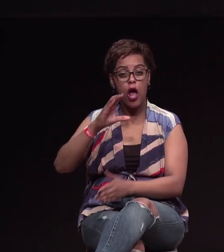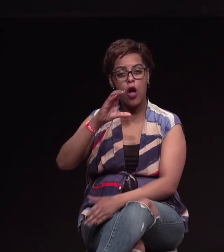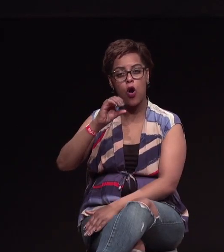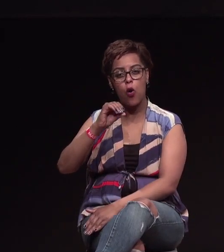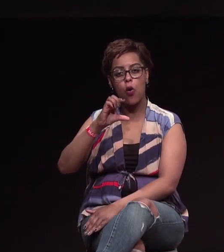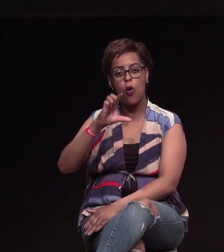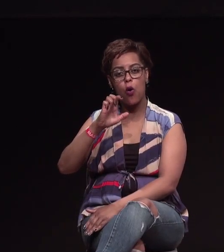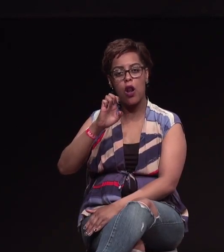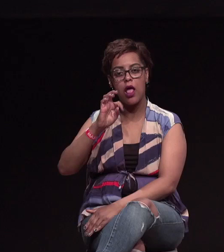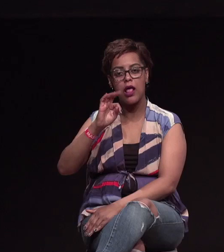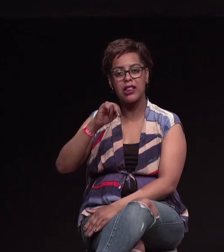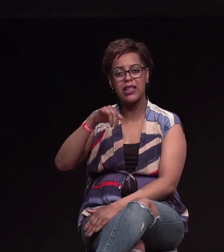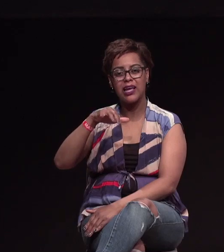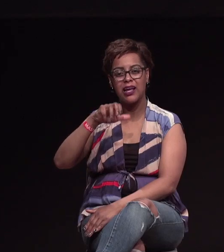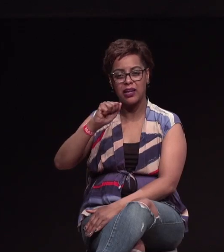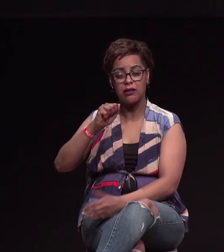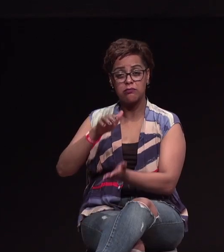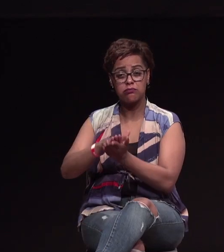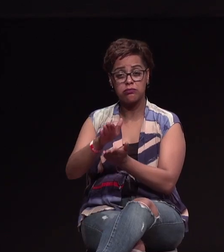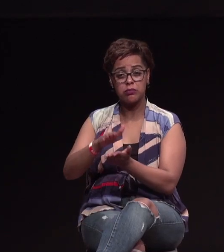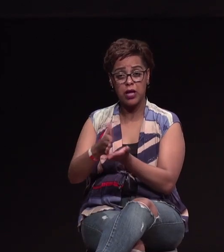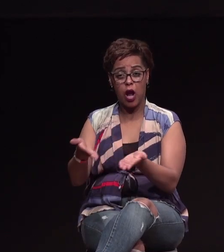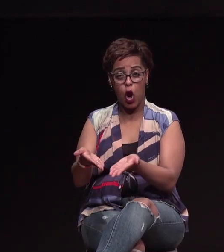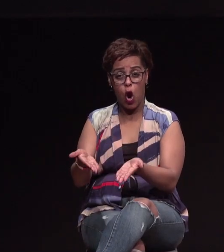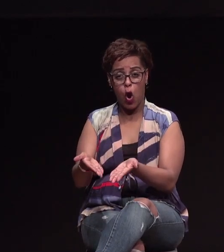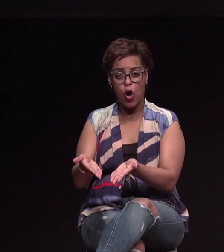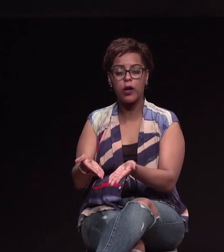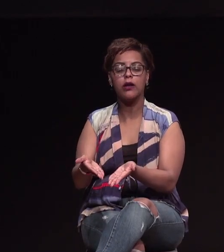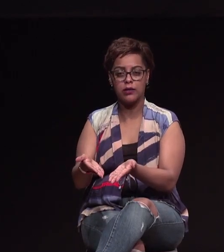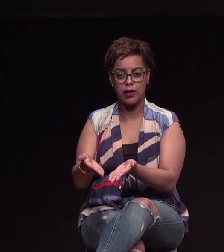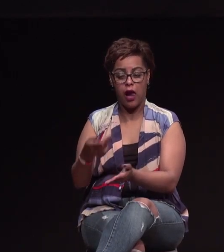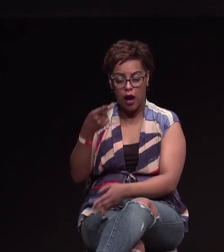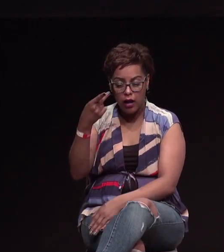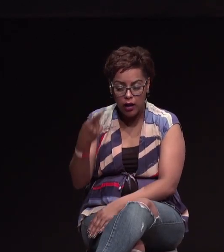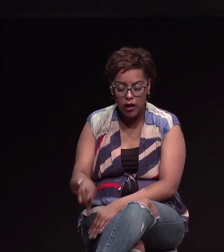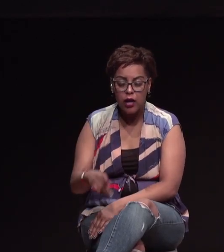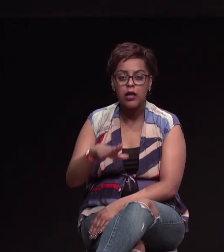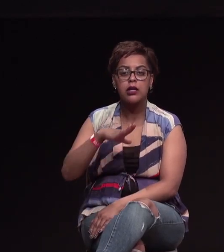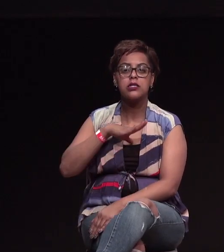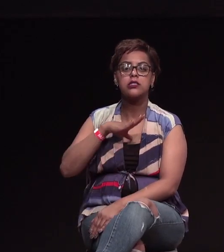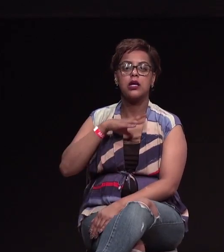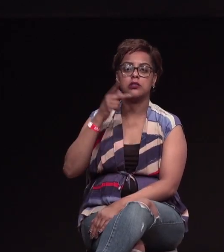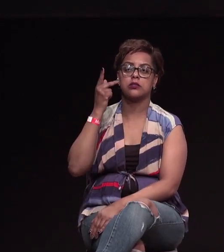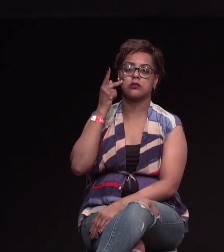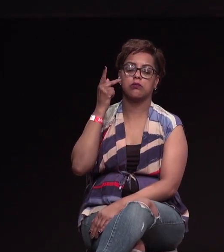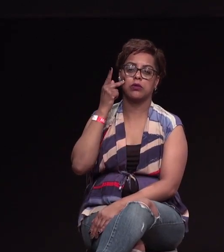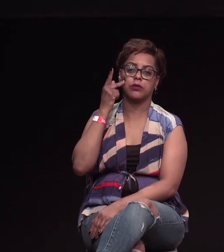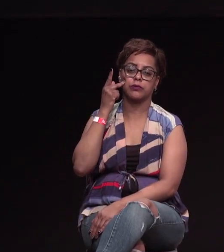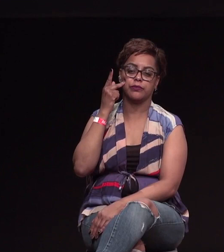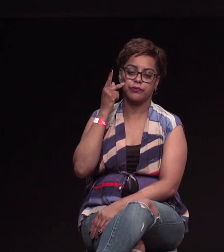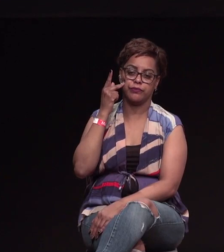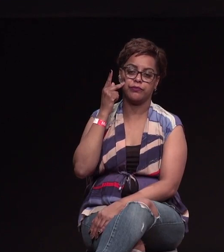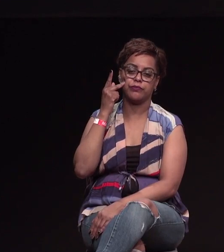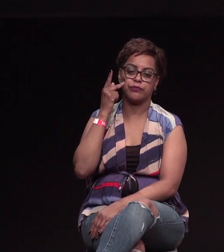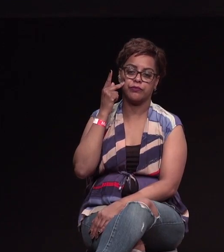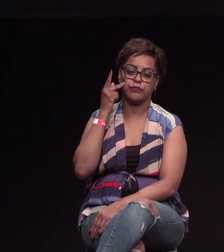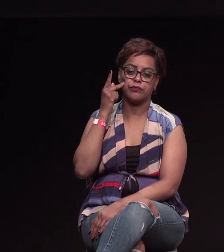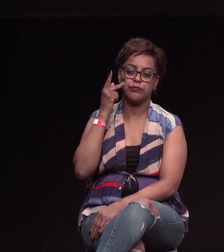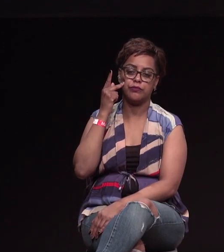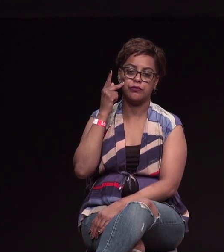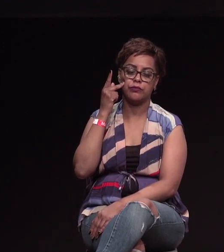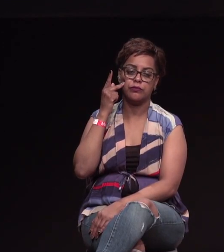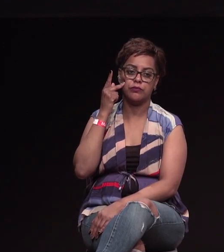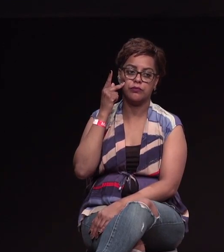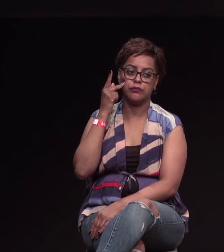coletivo panafricanista, aqui da cidade de São Paulo. Então,